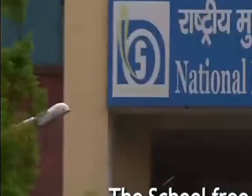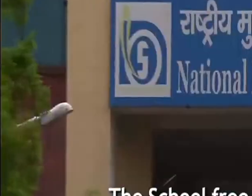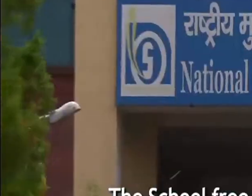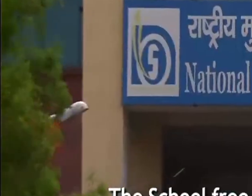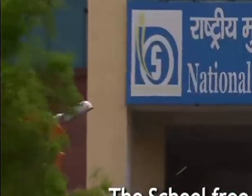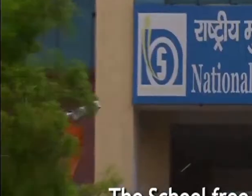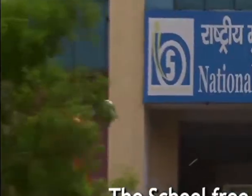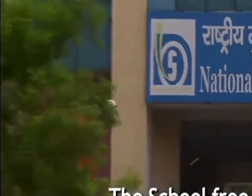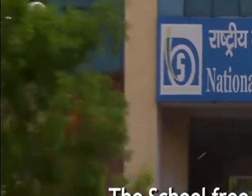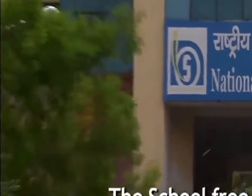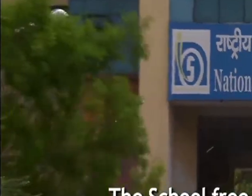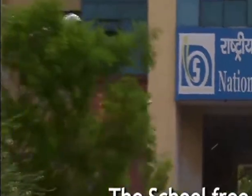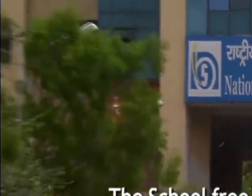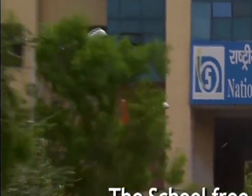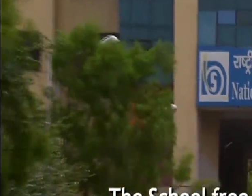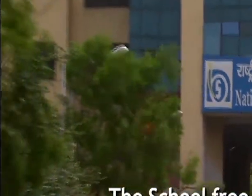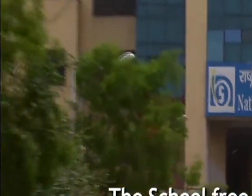विद्यालय जो मुक्त हो,